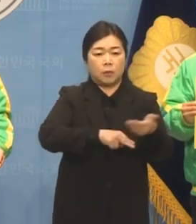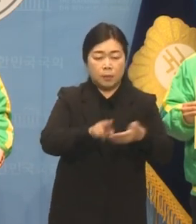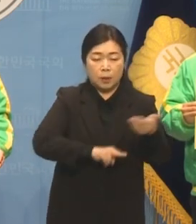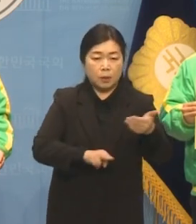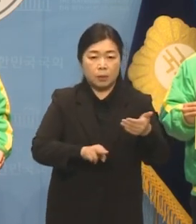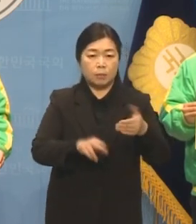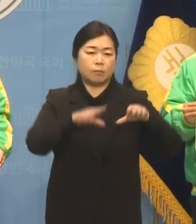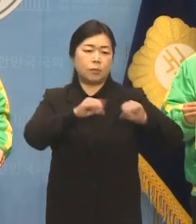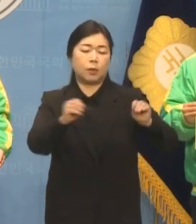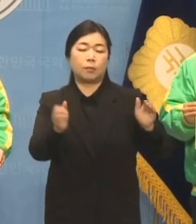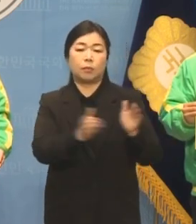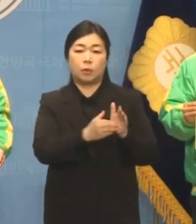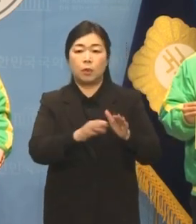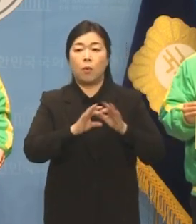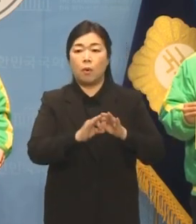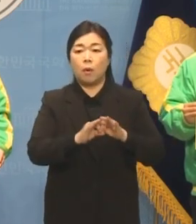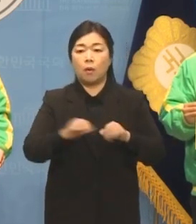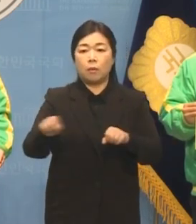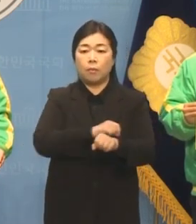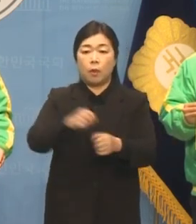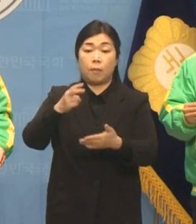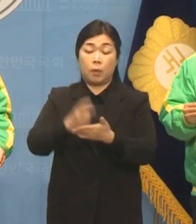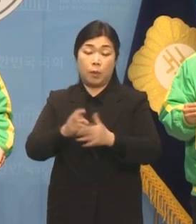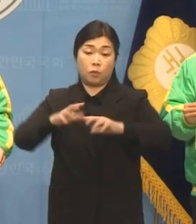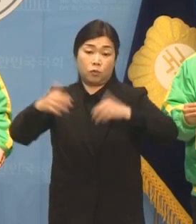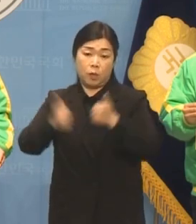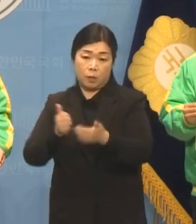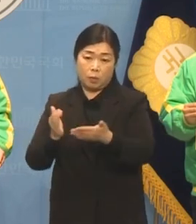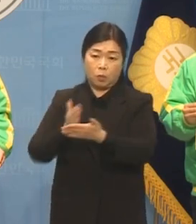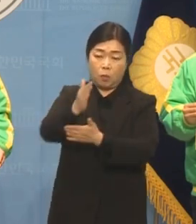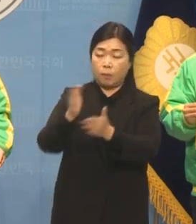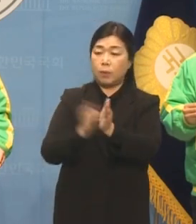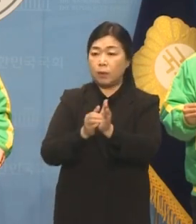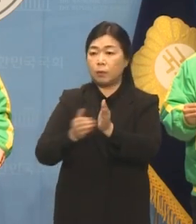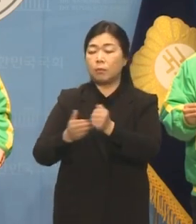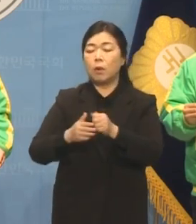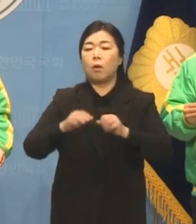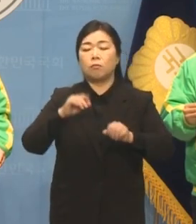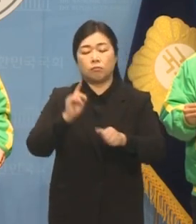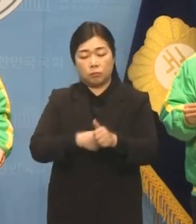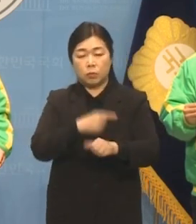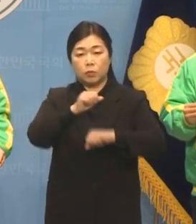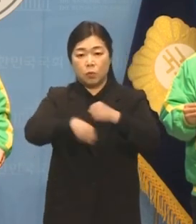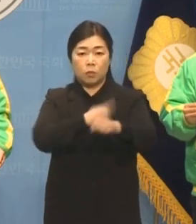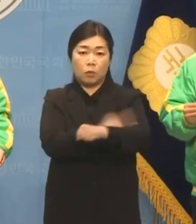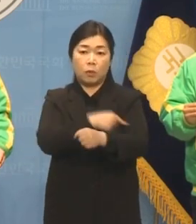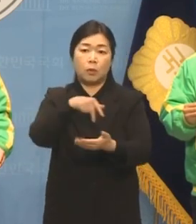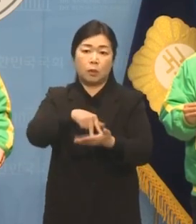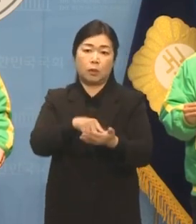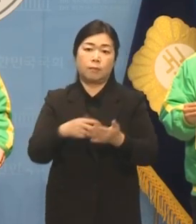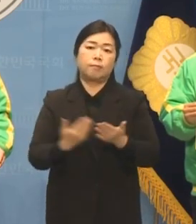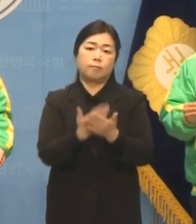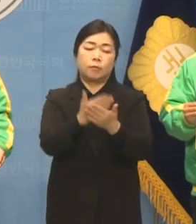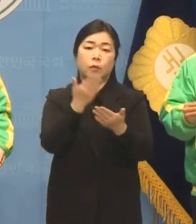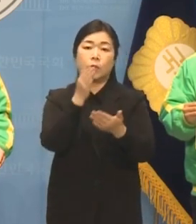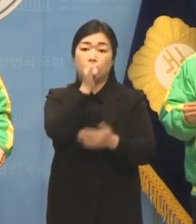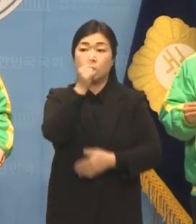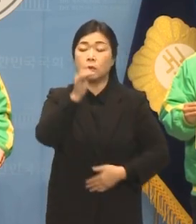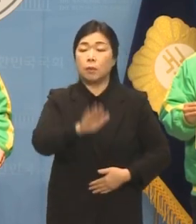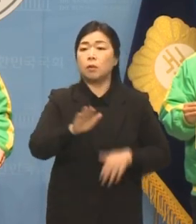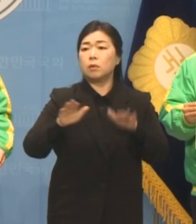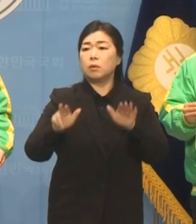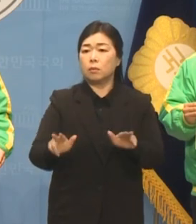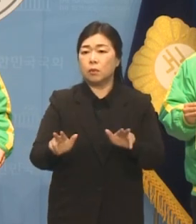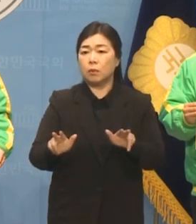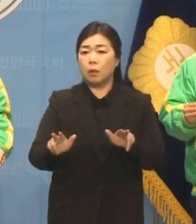특별 법안이 국회에서 통과되며 동물권 보장을 위한 진전이 이루어지기도 했습니다. 그러나 아직 갈